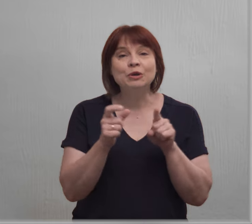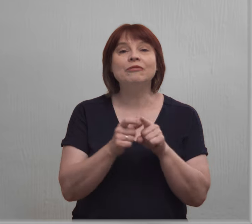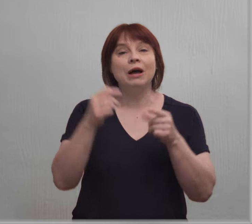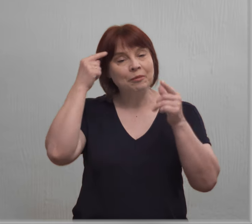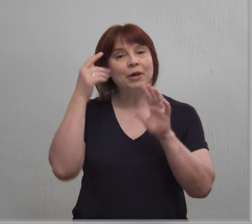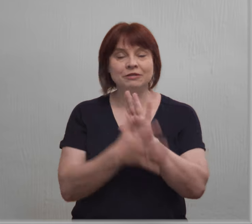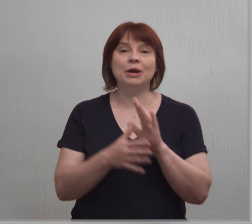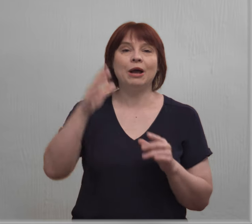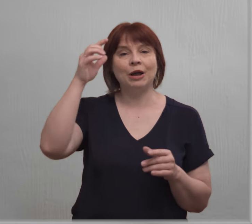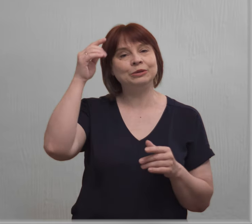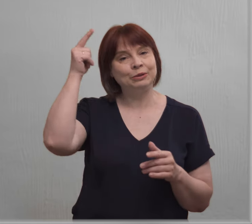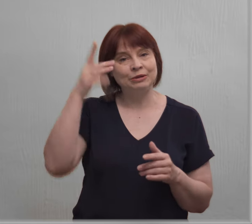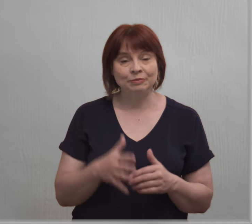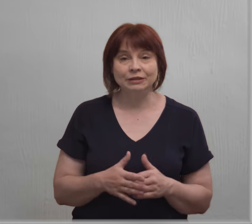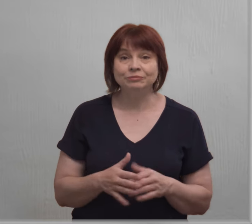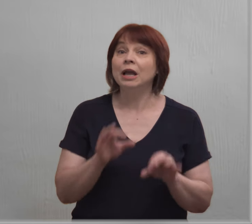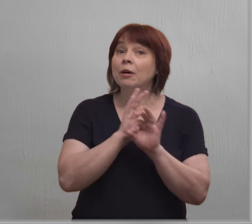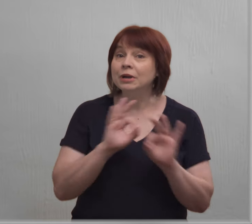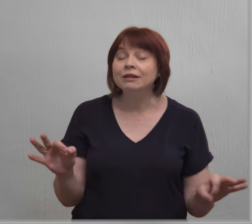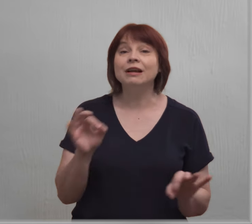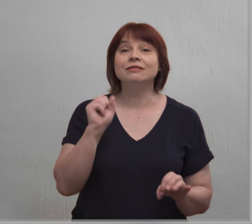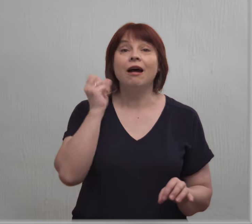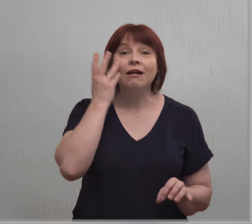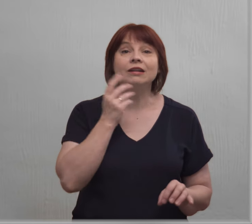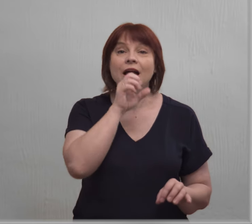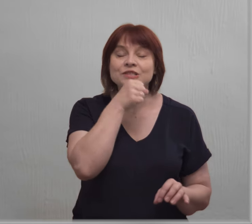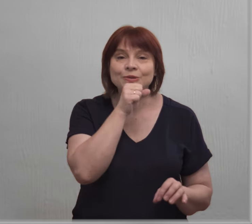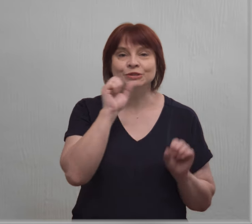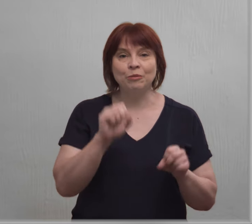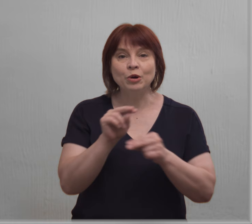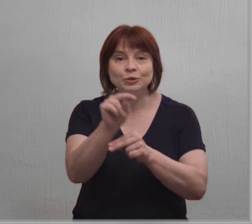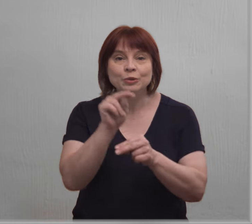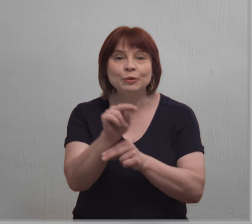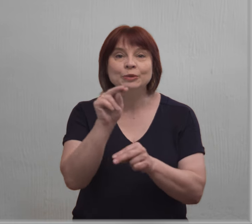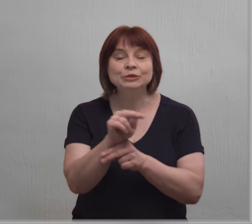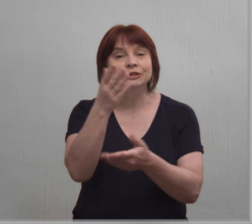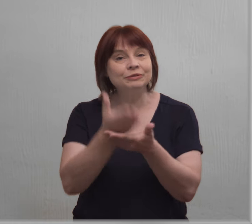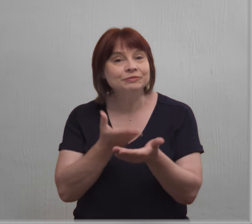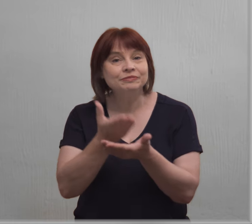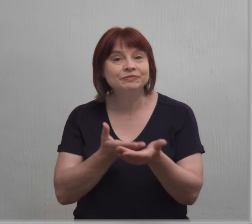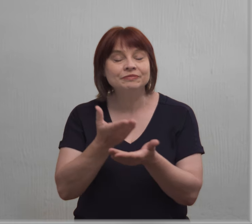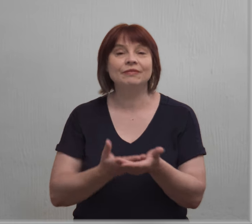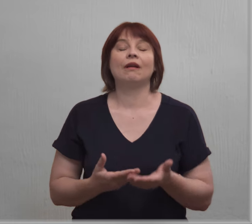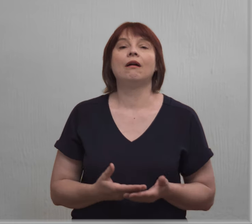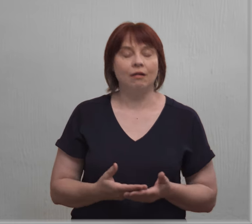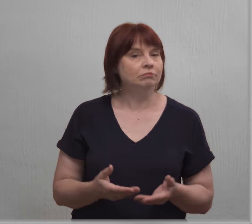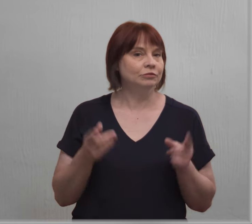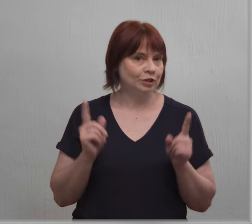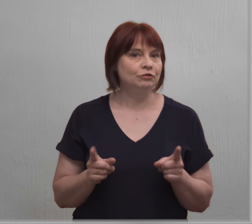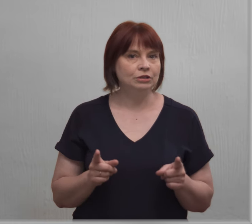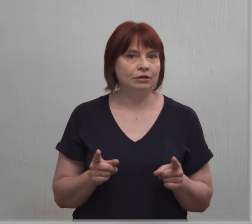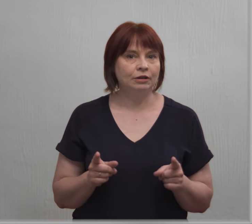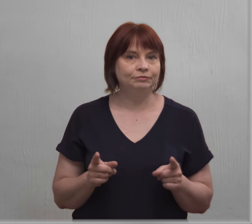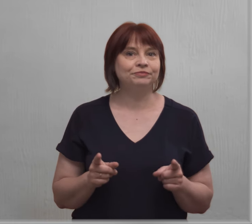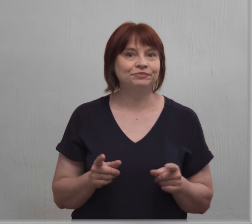Господа. Так прекрасно, когда дедушка может давать такие наставления. И действительно для церкви...